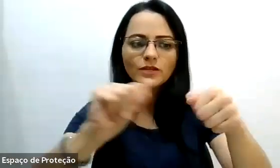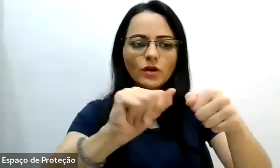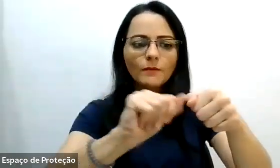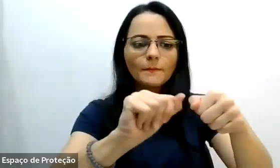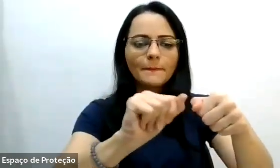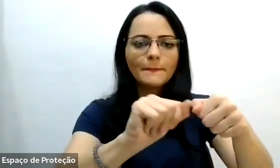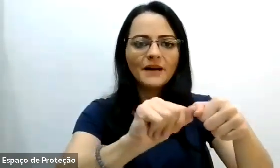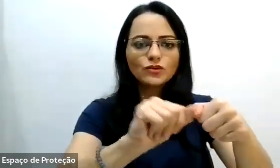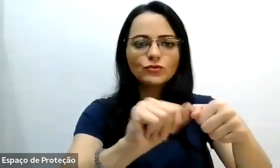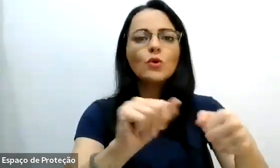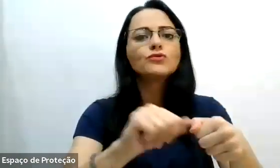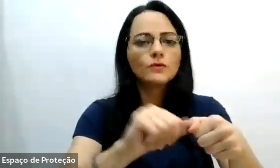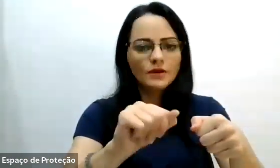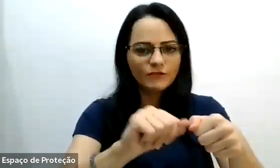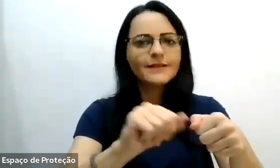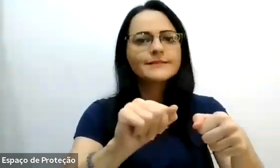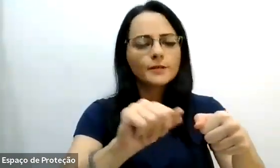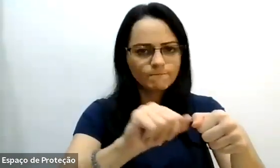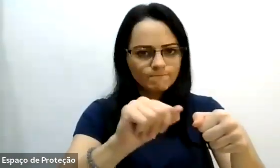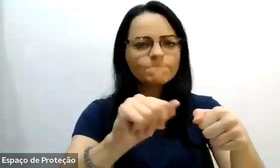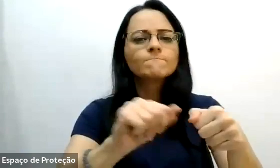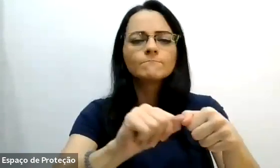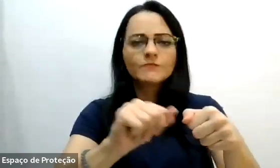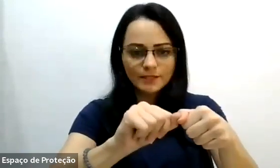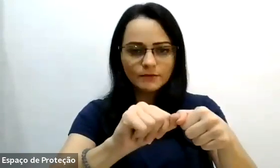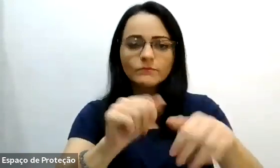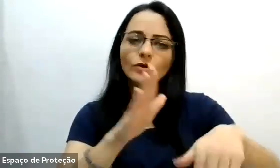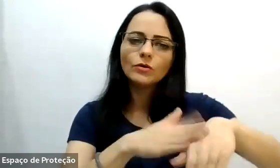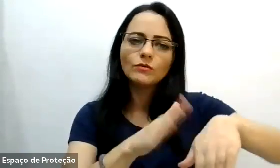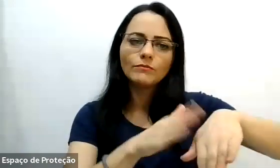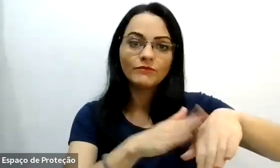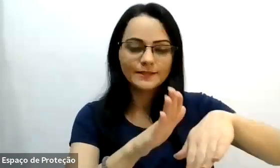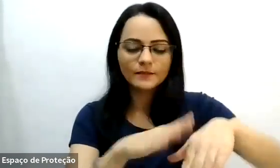ó, bate um no outro. Fazer, fazer ou fazer.